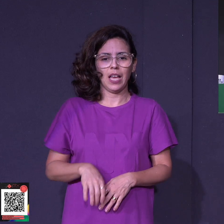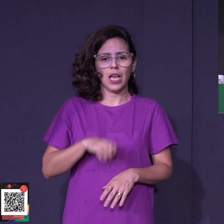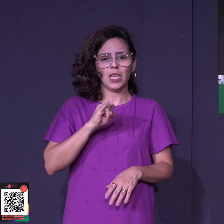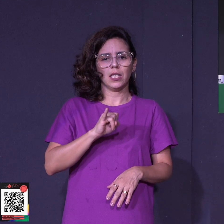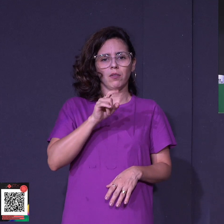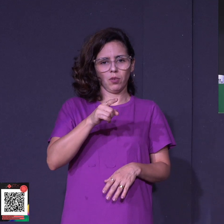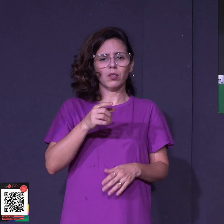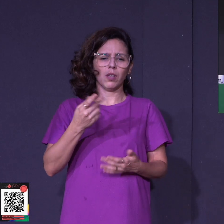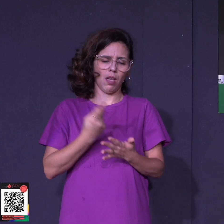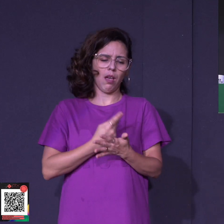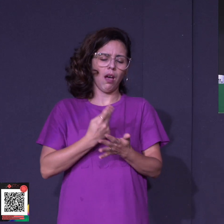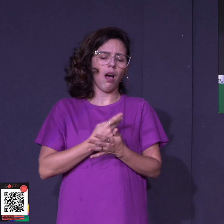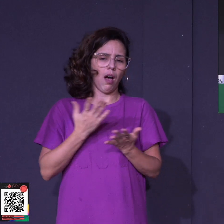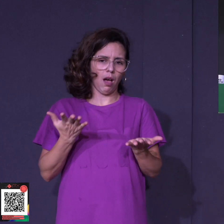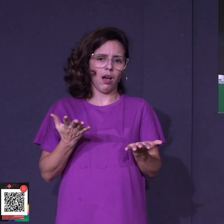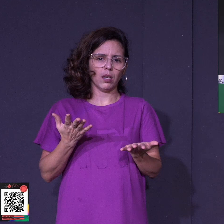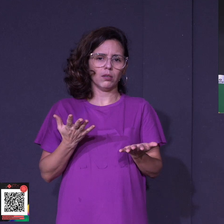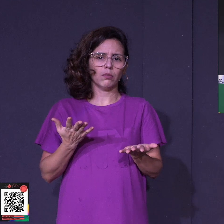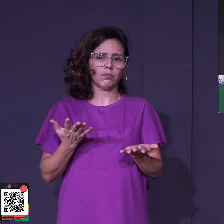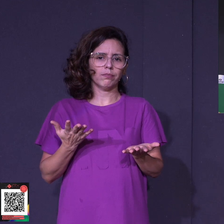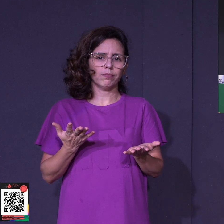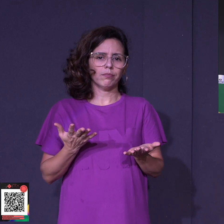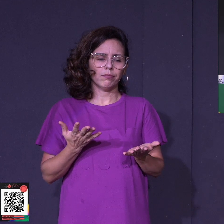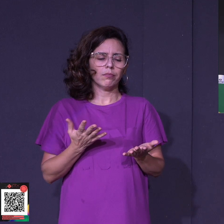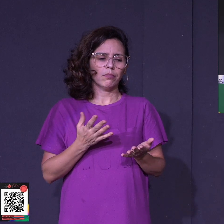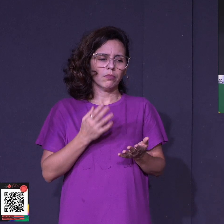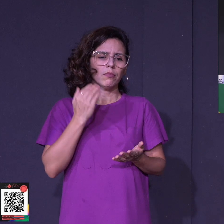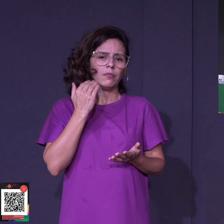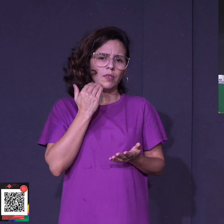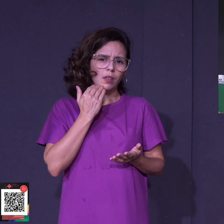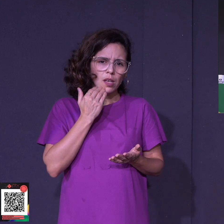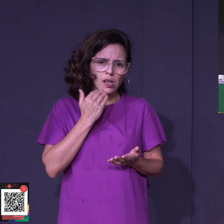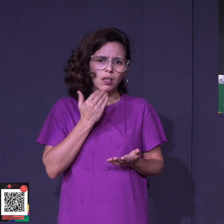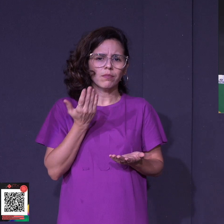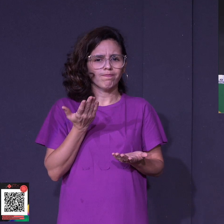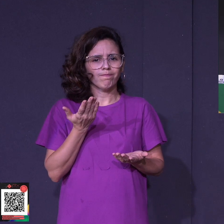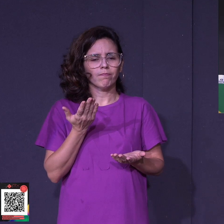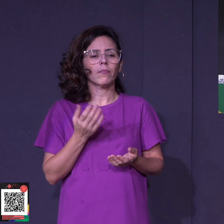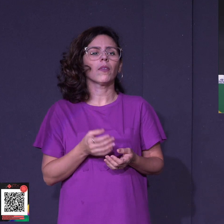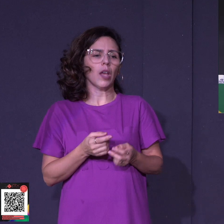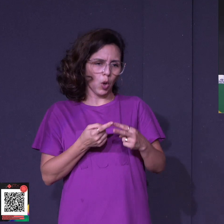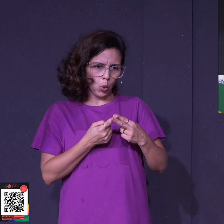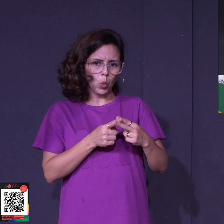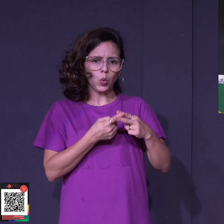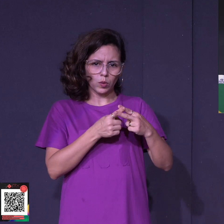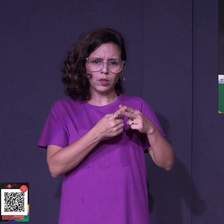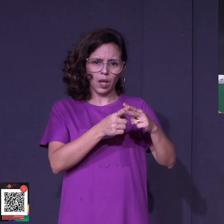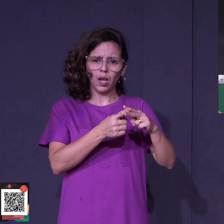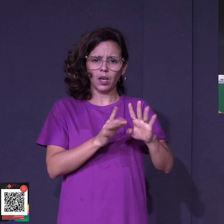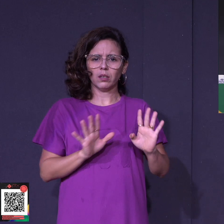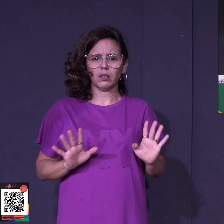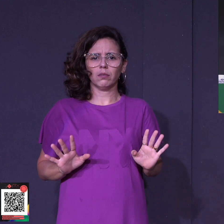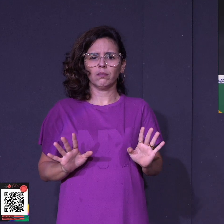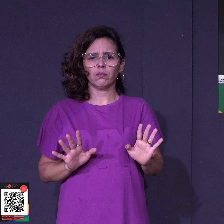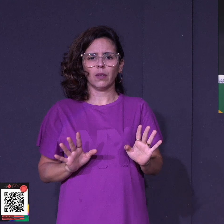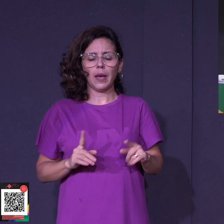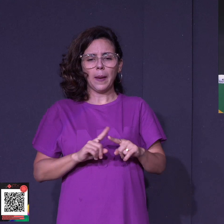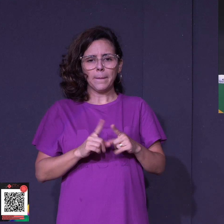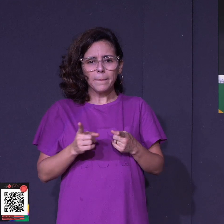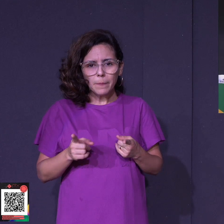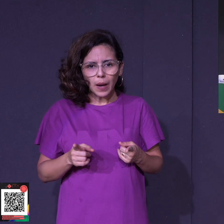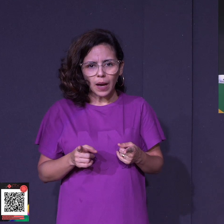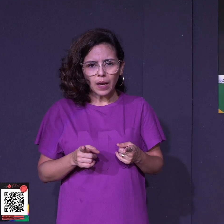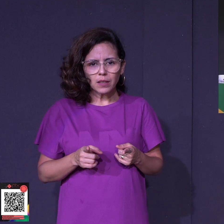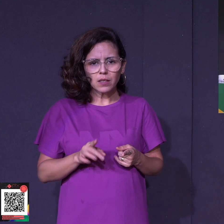bênção. É só um carro. Não seja cupim de ferro não, no detone que Deus te dá não.